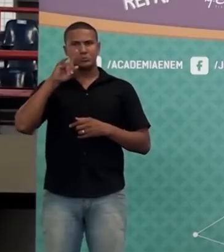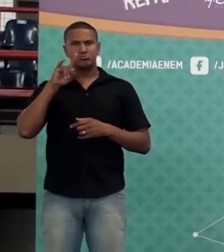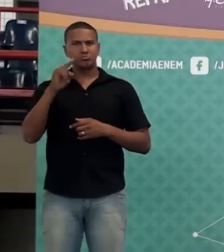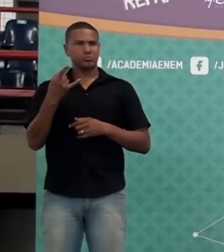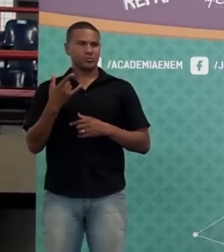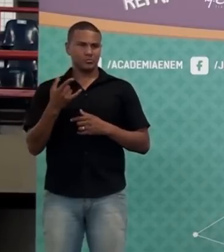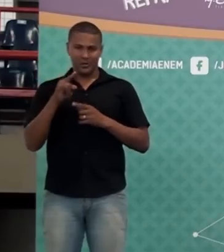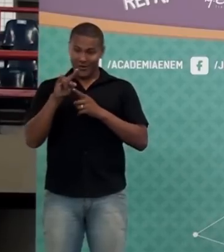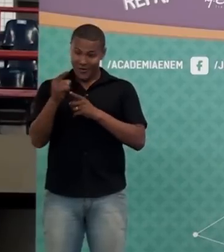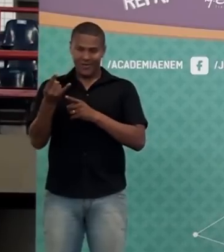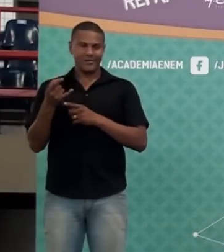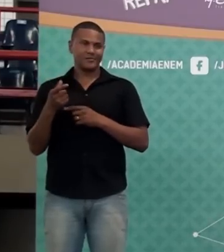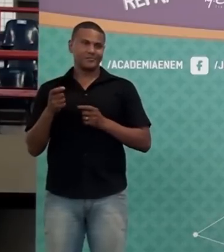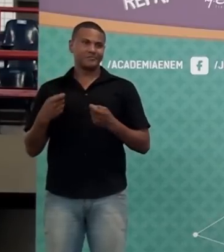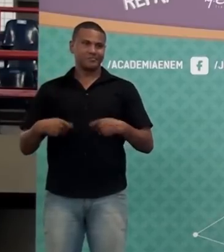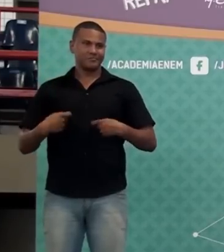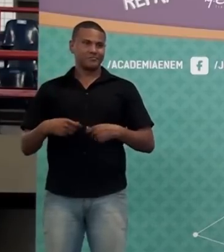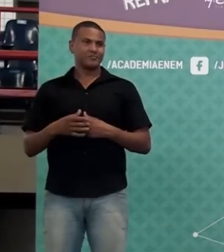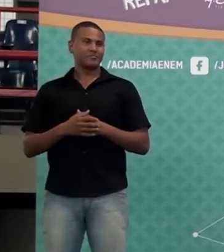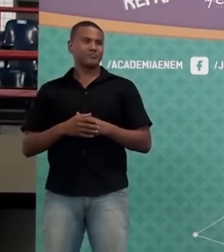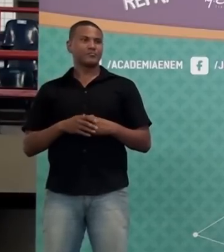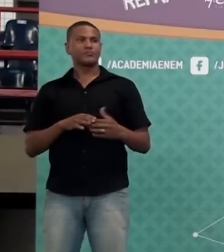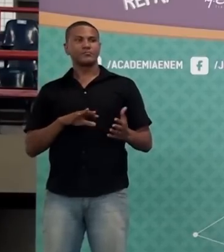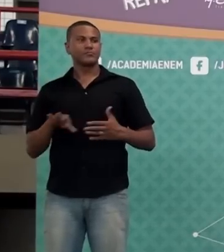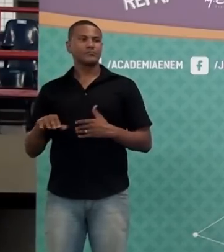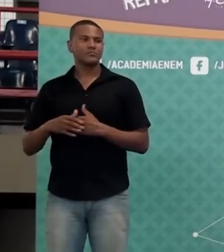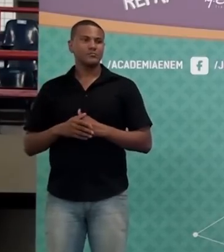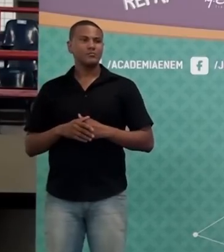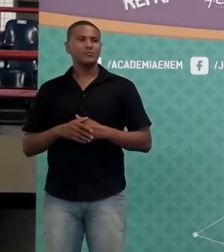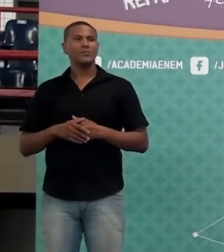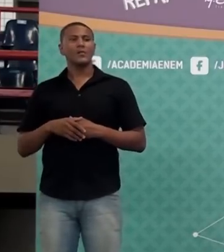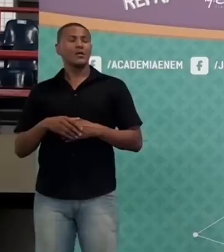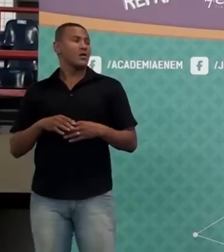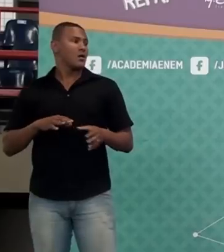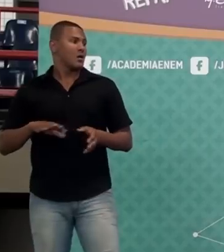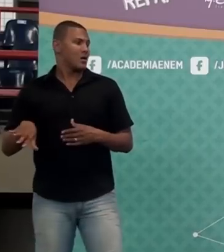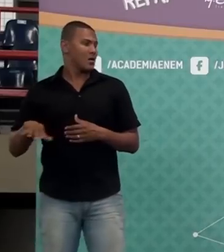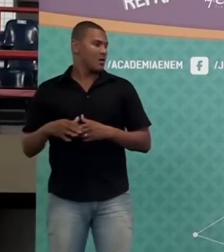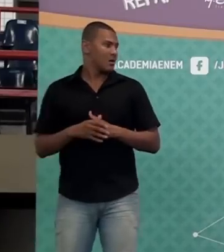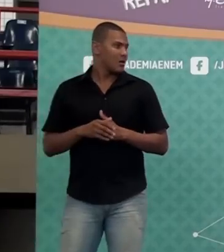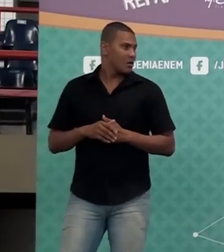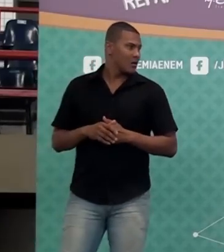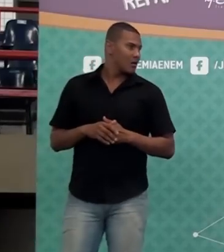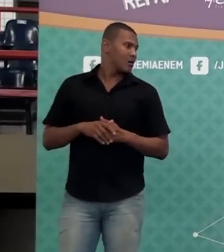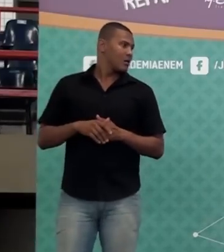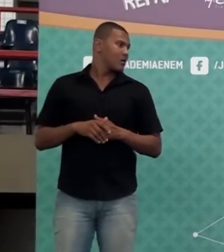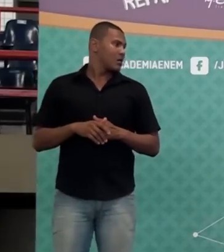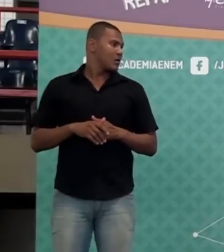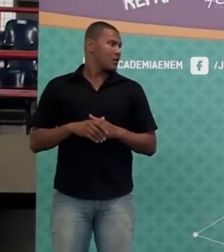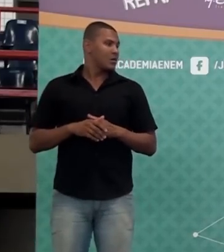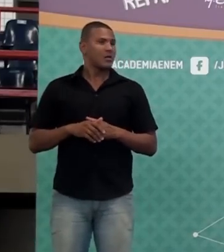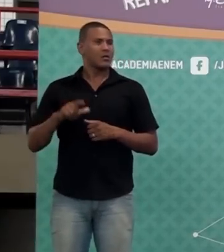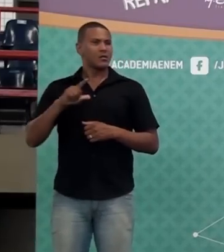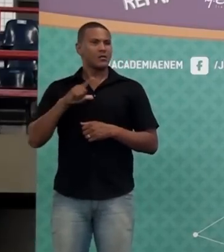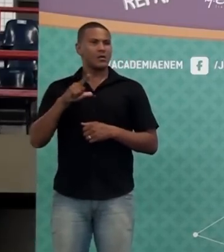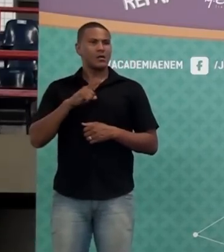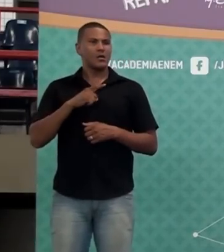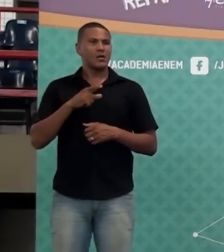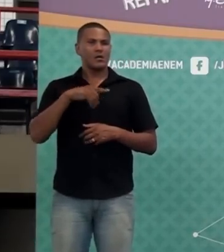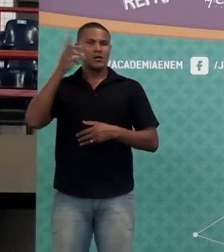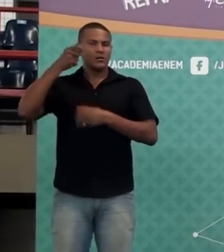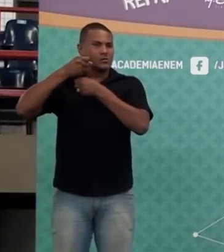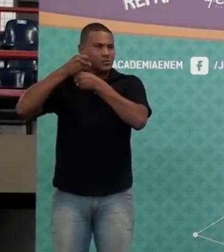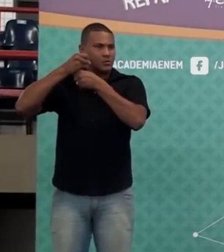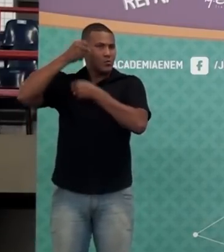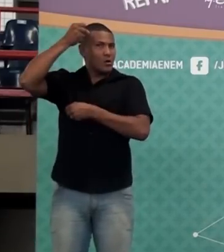oposição. É um dos casos que eu posso usar. Outra pergunta. E as palavras guarda-chuva e guarda-roupa,